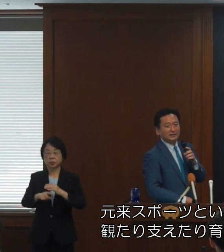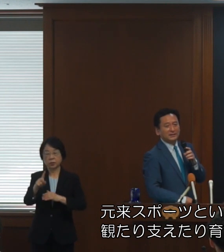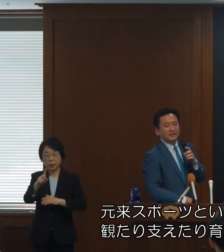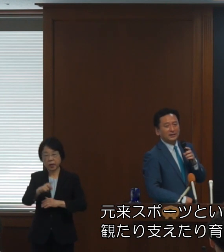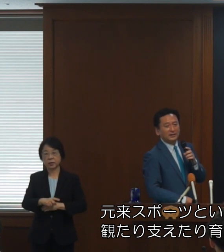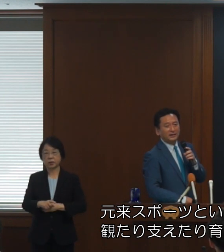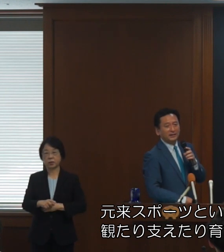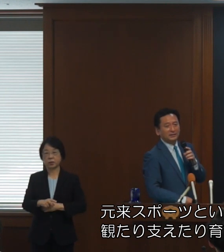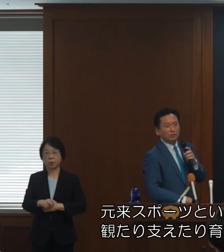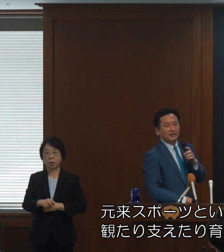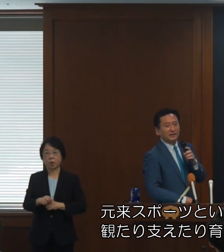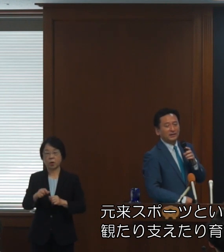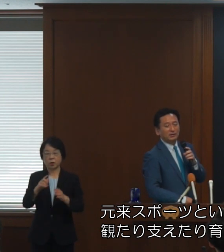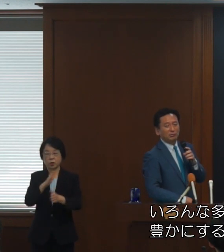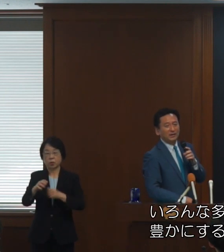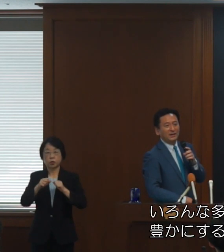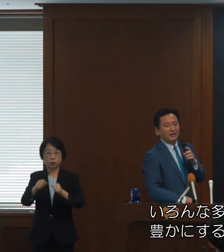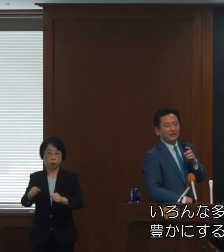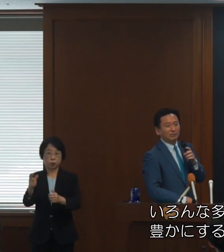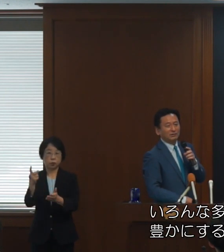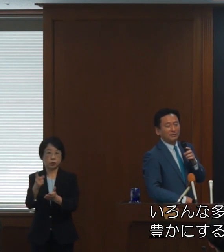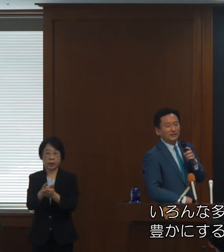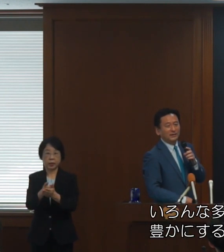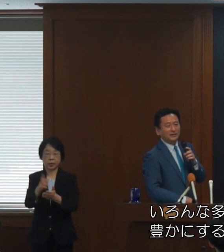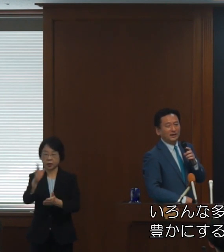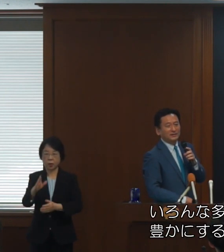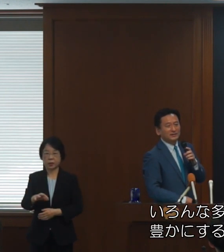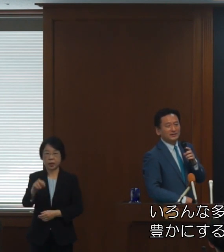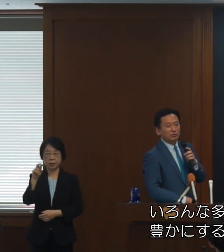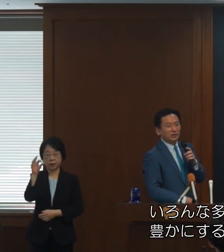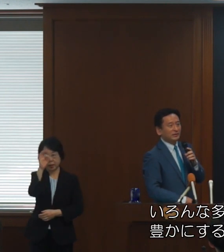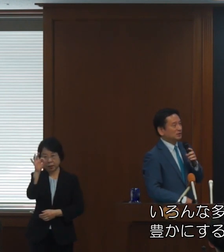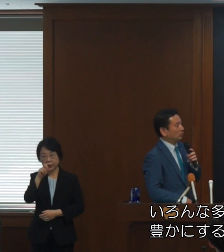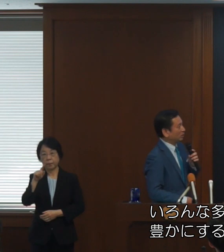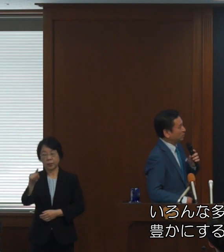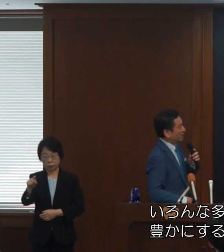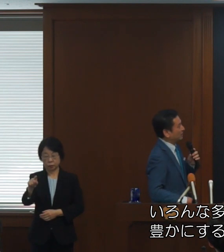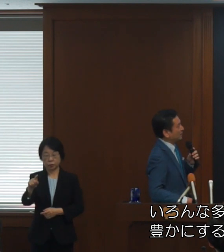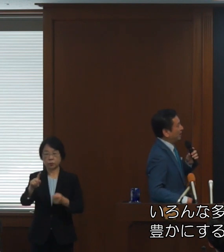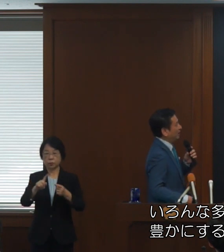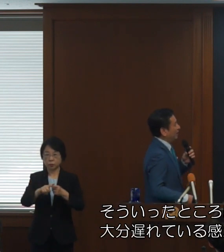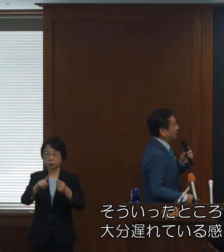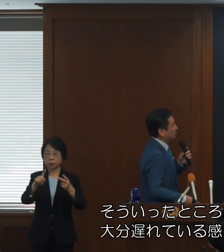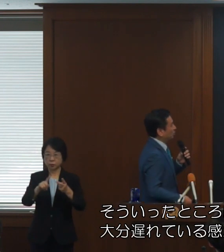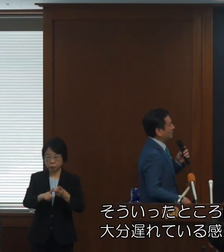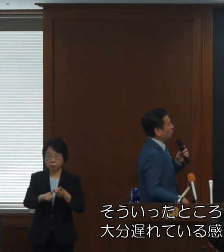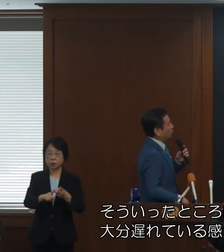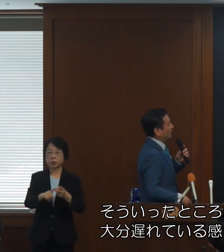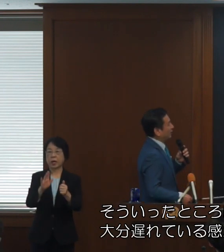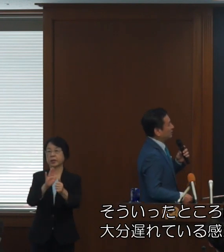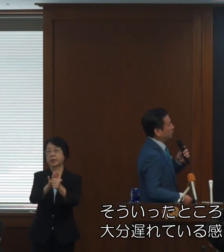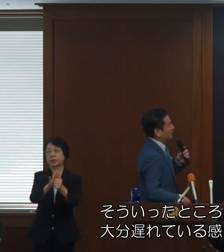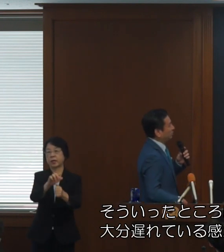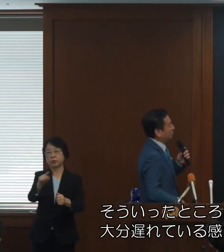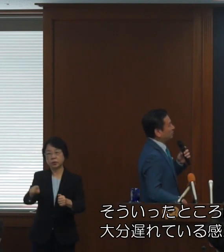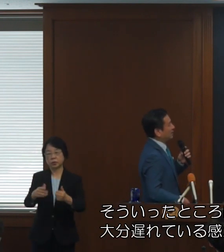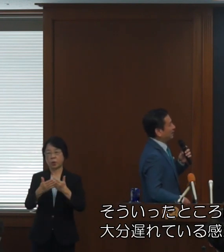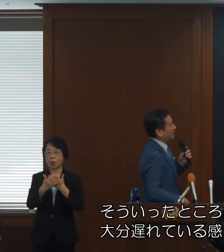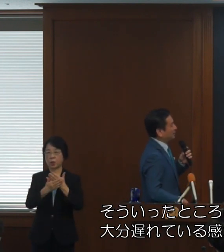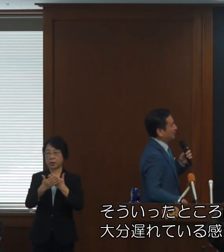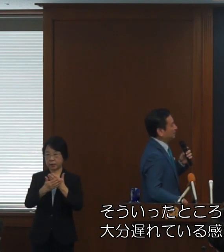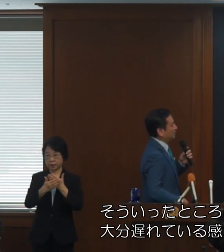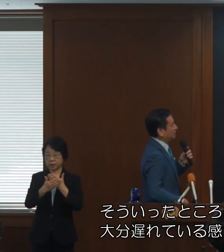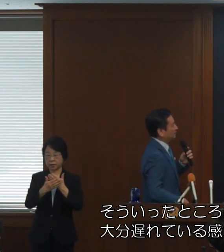たり支えたり育てたりいろんな多面的な人生を豊かにするものでございましてそういったところは非常に